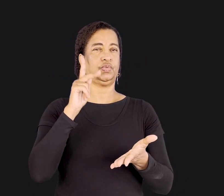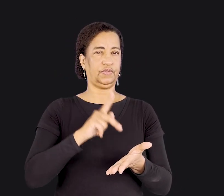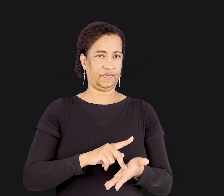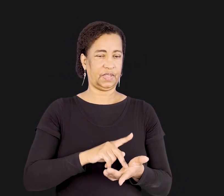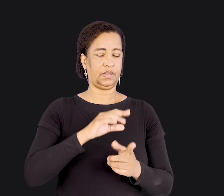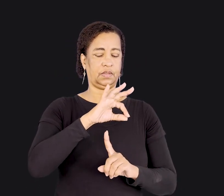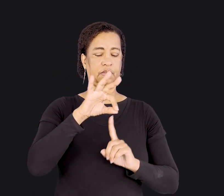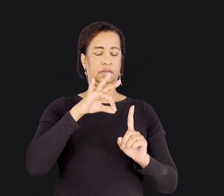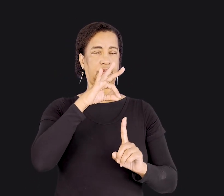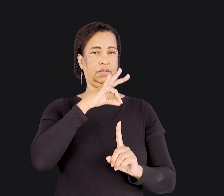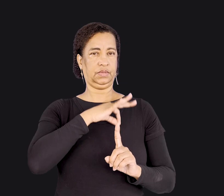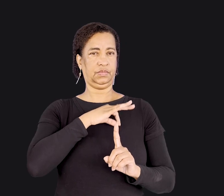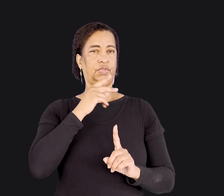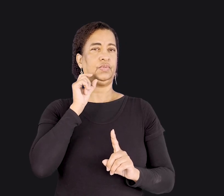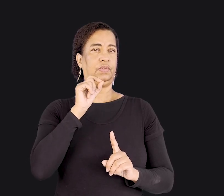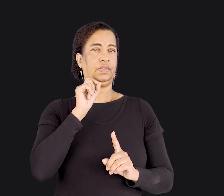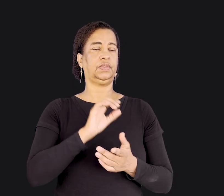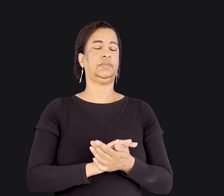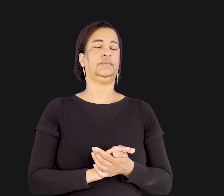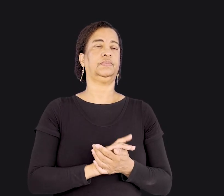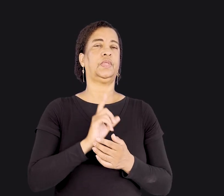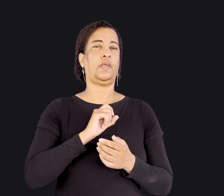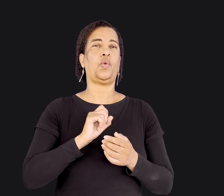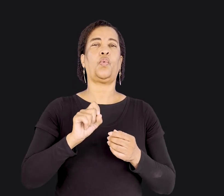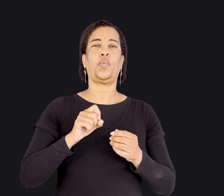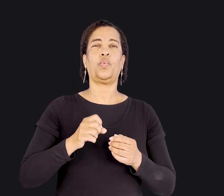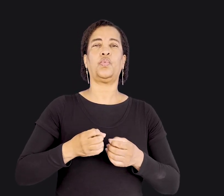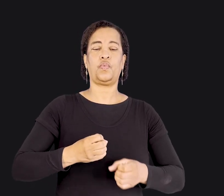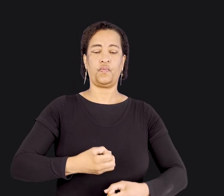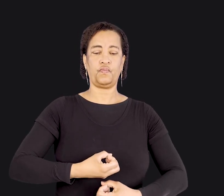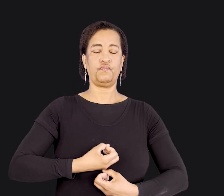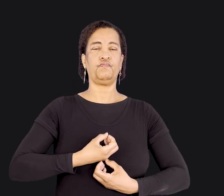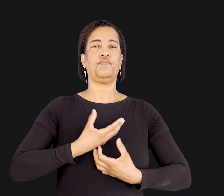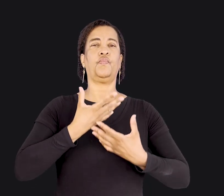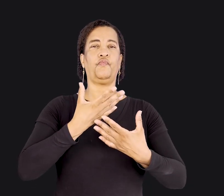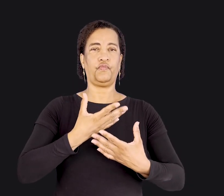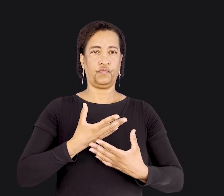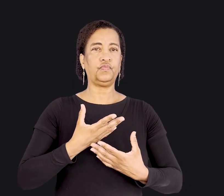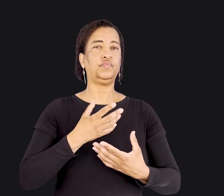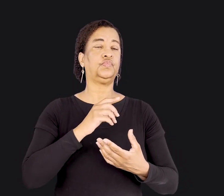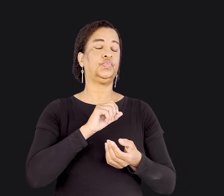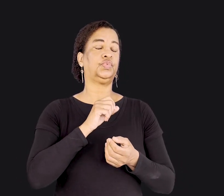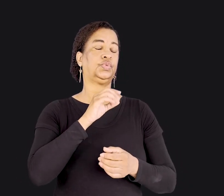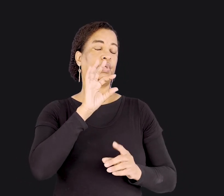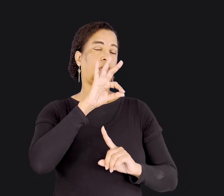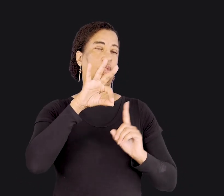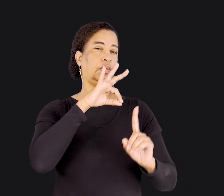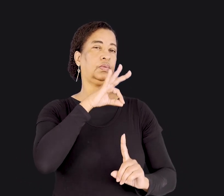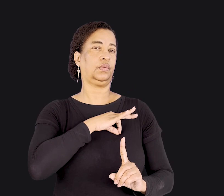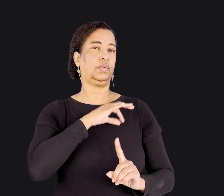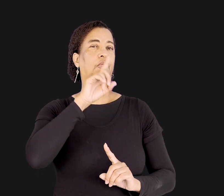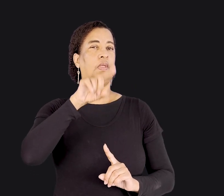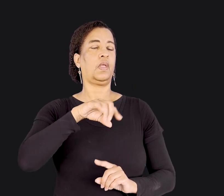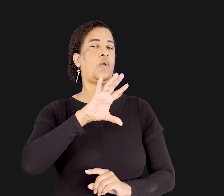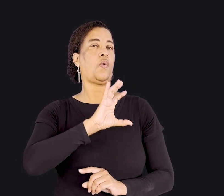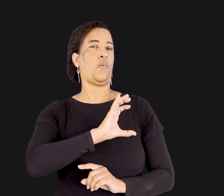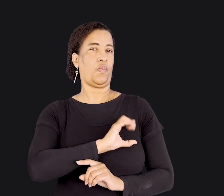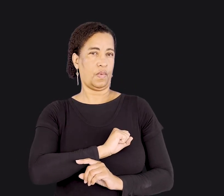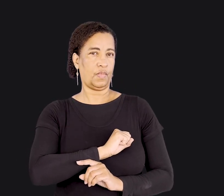verdade espiritual refere-se a um dos frutos do Espírito, o amor. Paulo explica que o amor é o modo mais sublime de